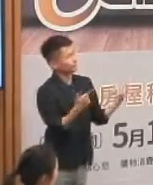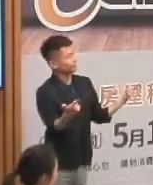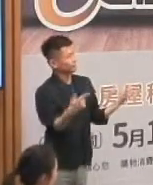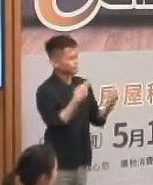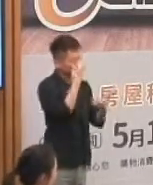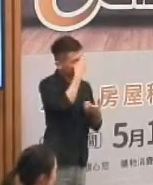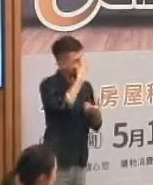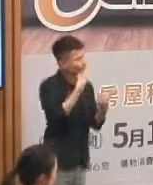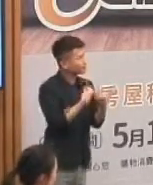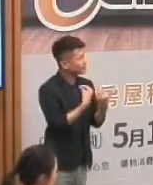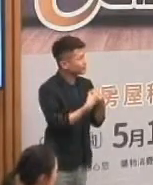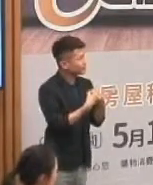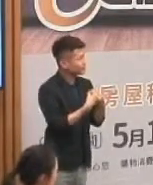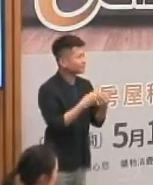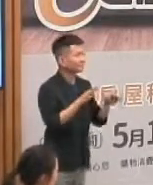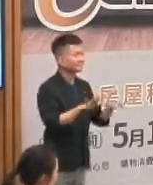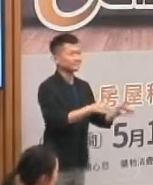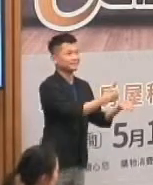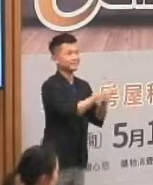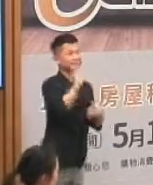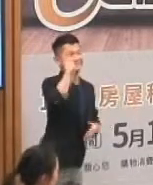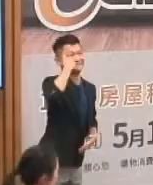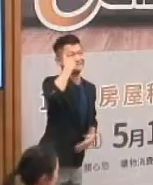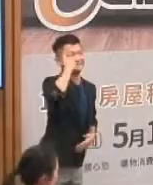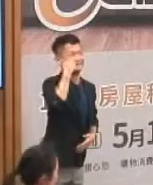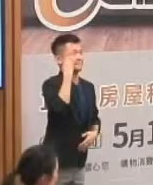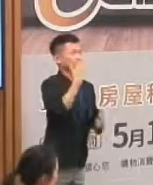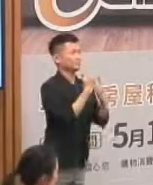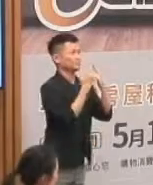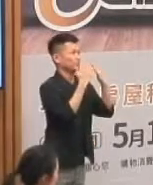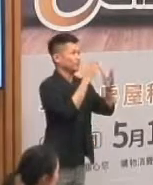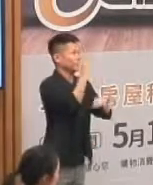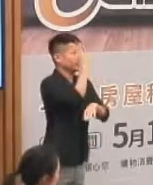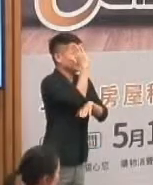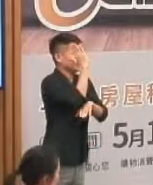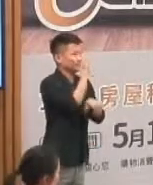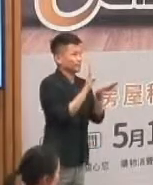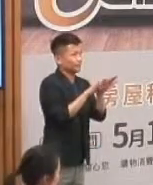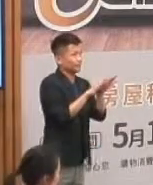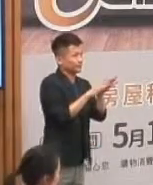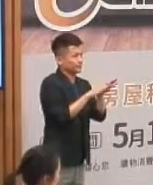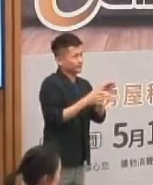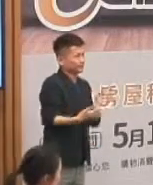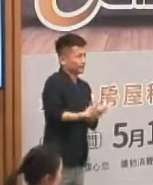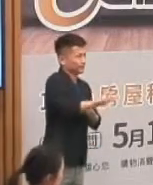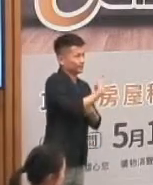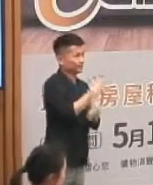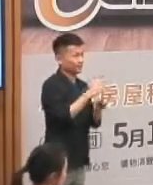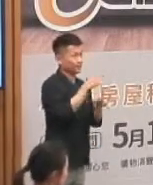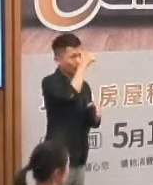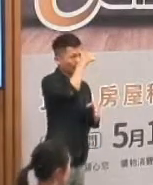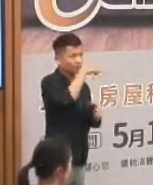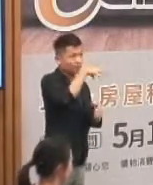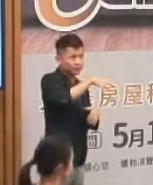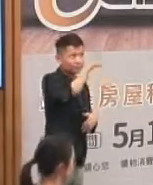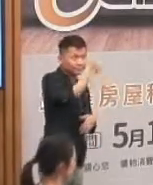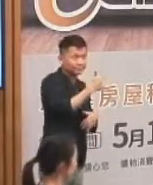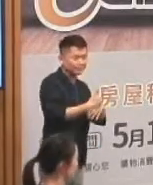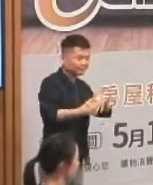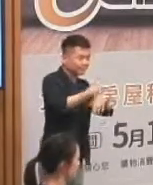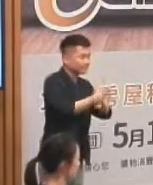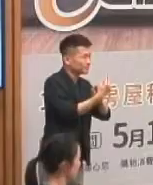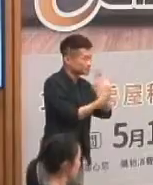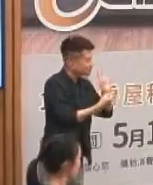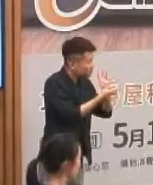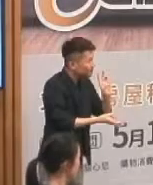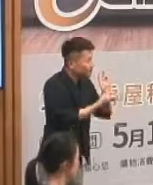查询呢？今天呢，我们也特别邀请到的是新北市政府税捐稽征处的黄玉明处长，要我们来做更详细的